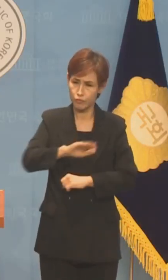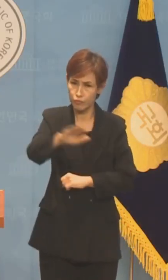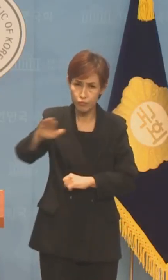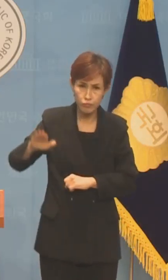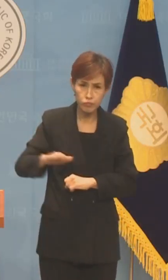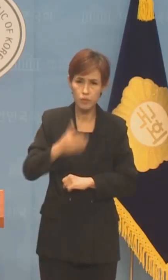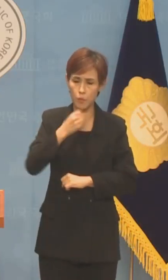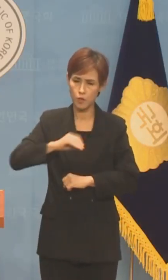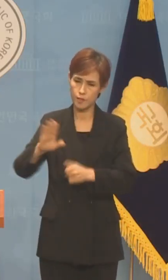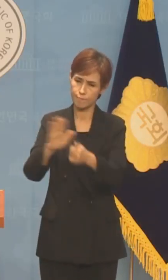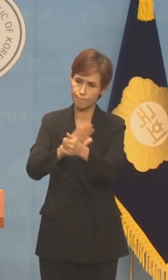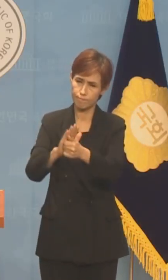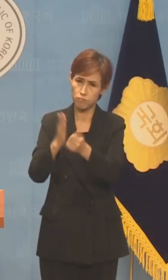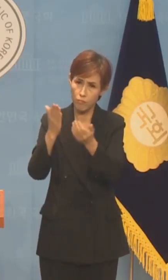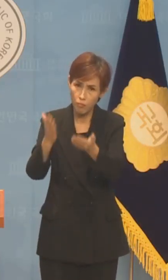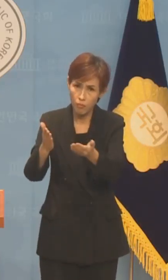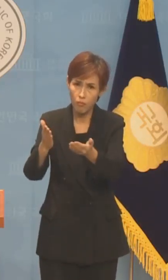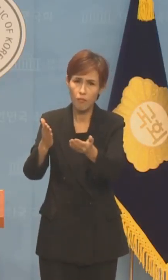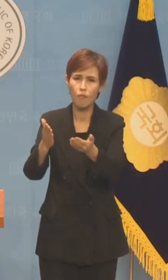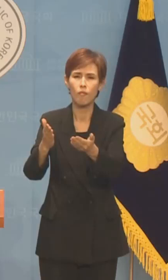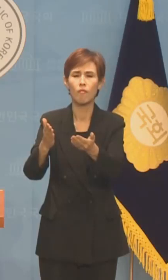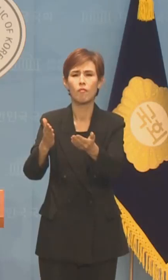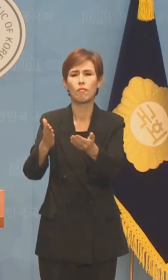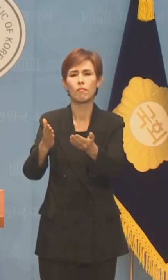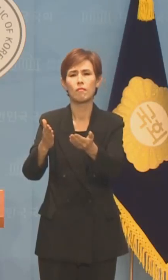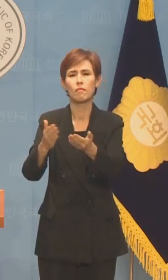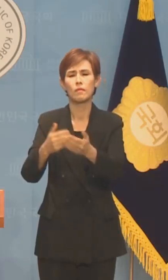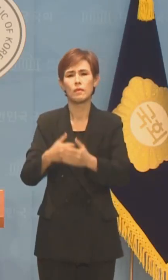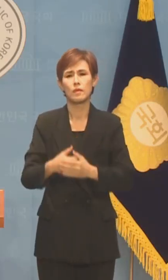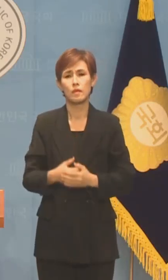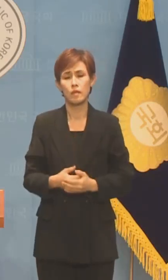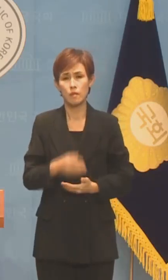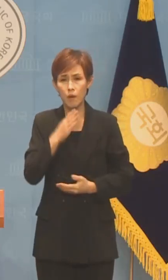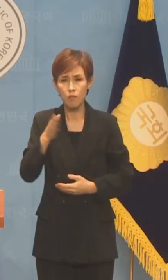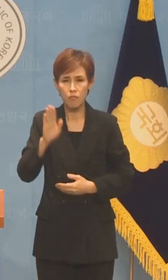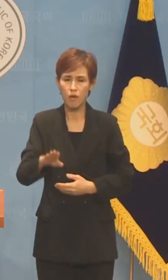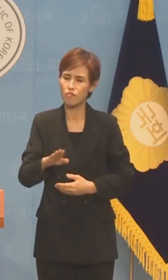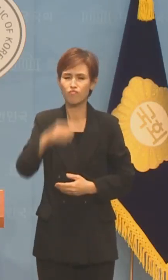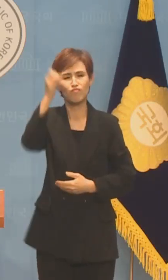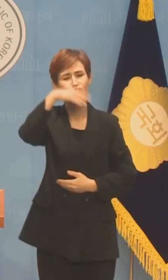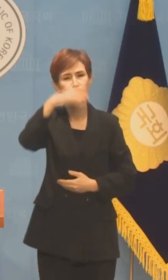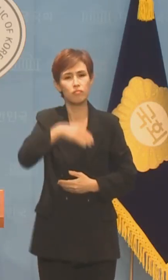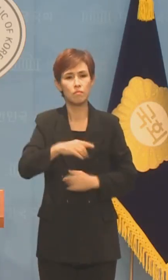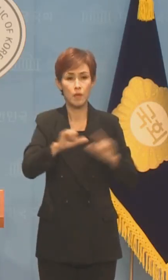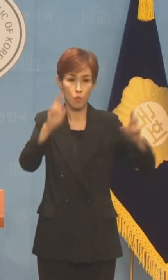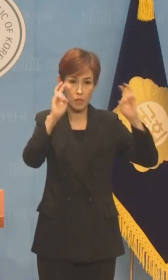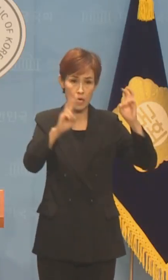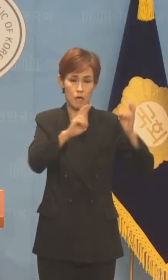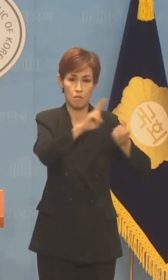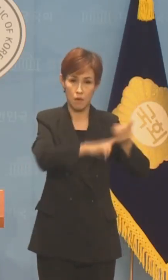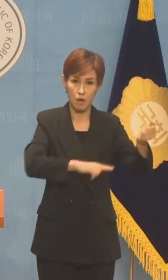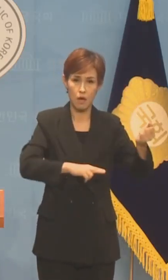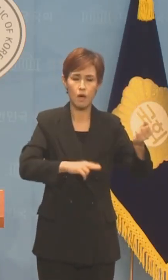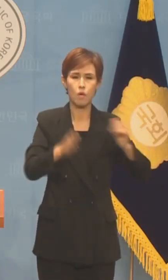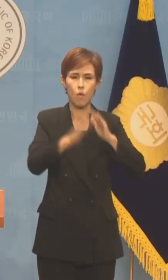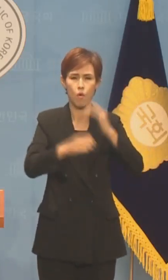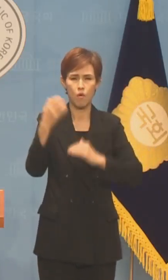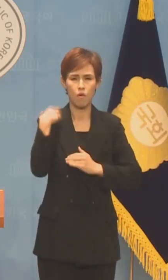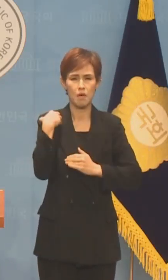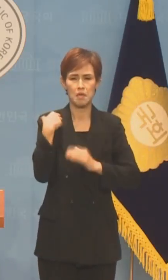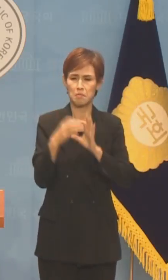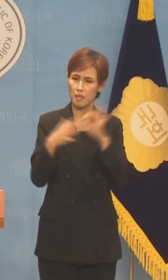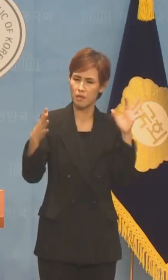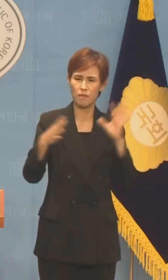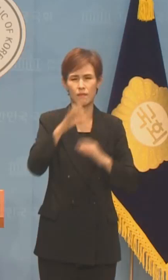장병들에 대한 복지 수혜의 기본 취지를 상실시키고 민간 자본에 의해 공적 기능을 훼손시켜선 안